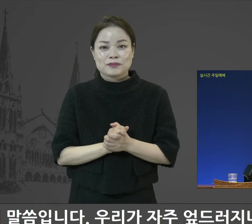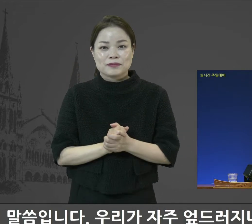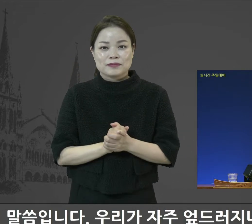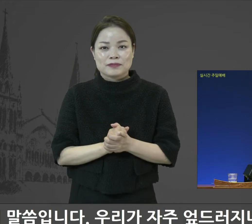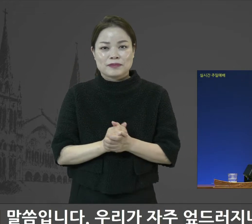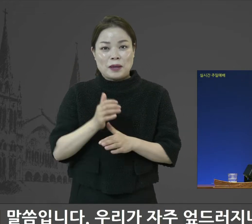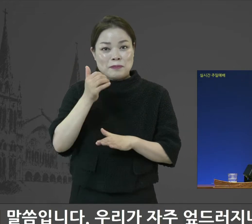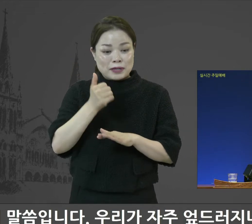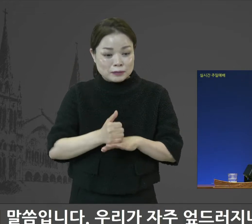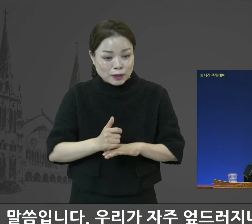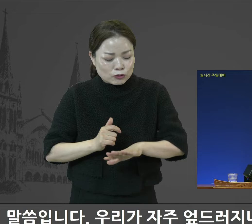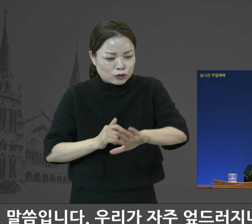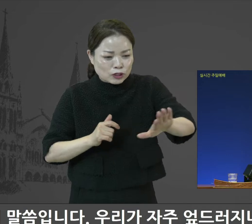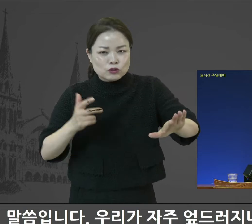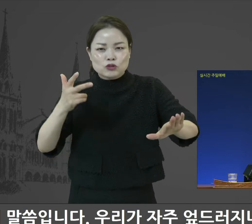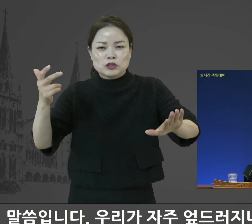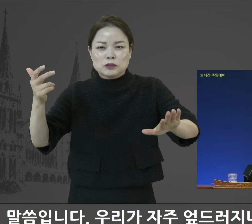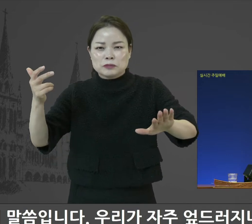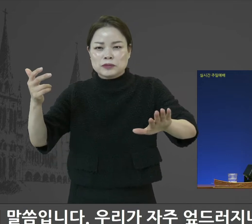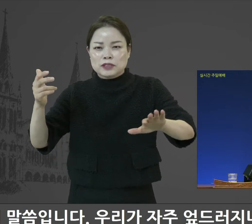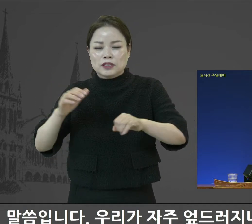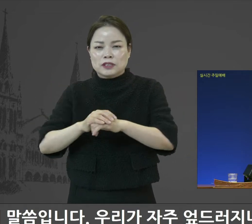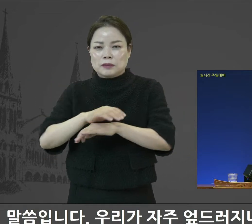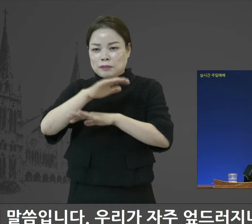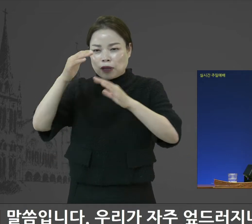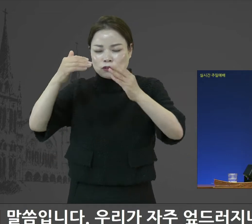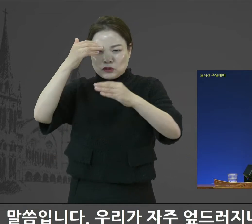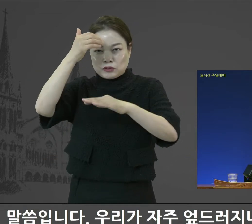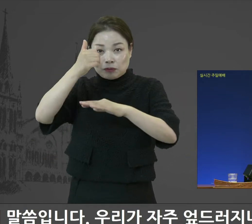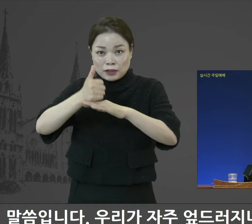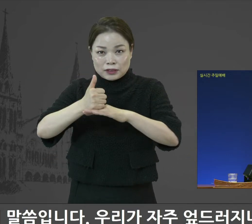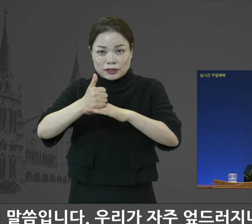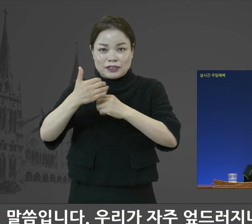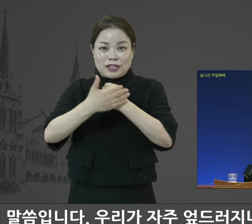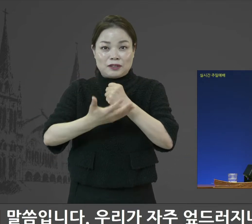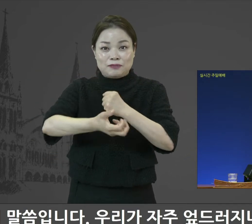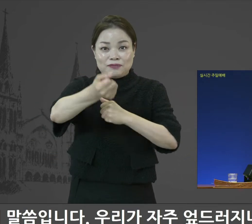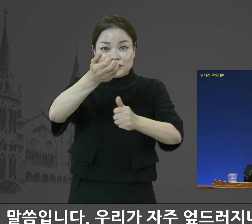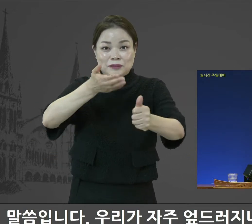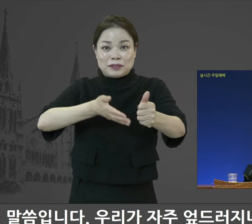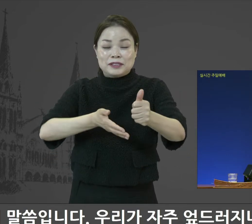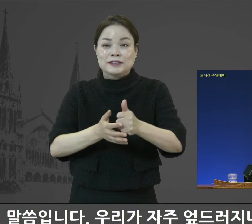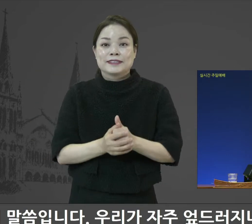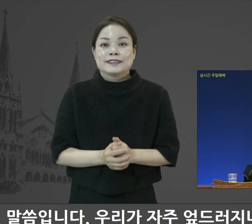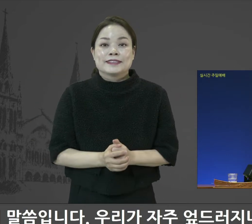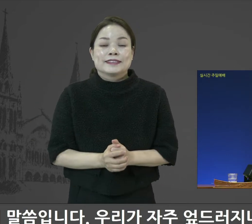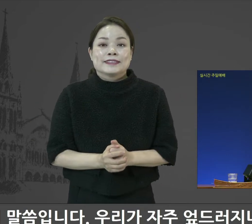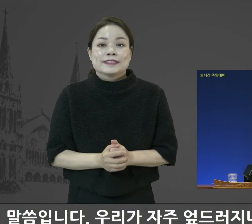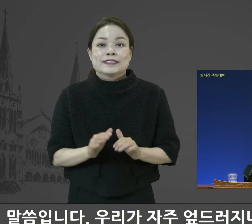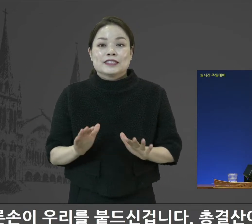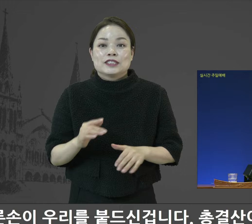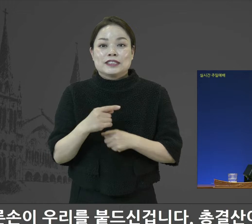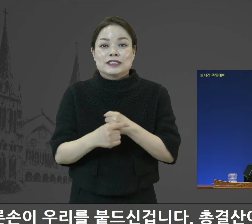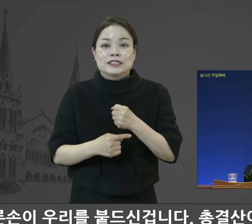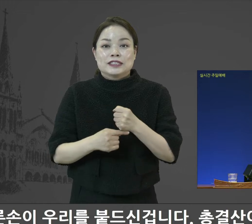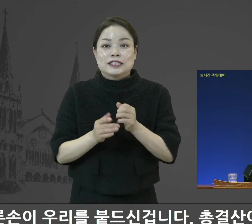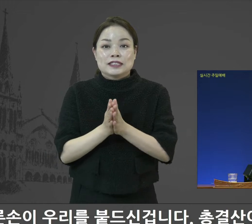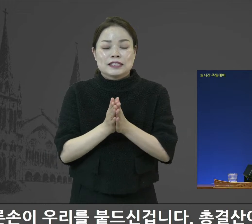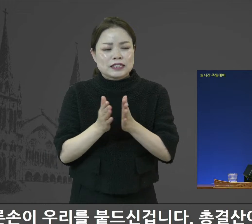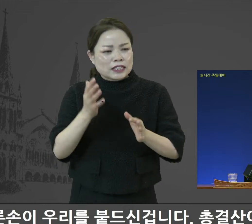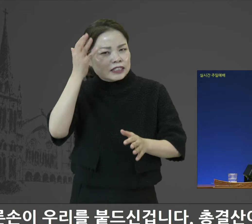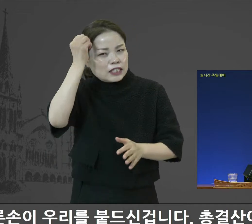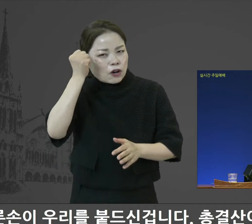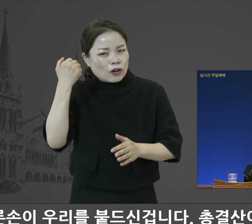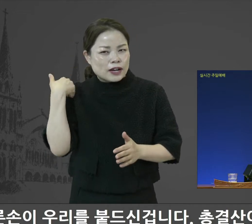연말에 이러한 역사 주님 안에서 우리의 총결산이 될 수 있기를 바랍니다. 올해 한 해를 시작하면서